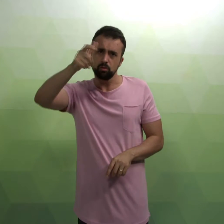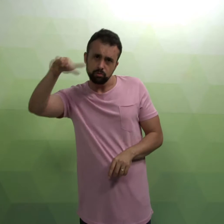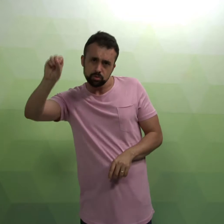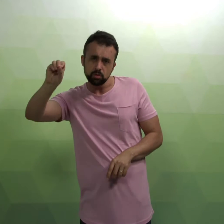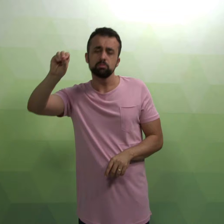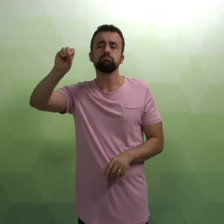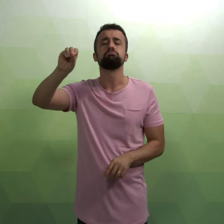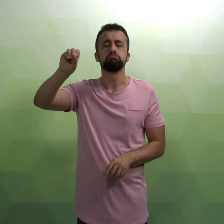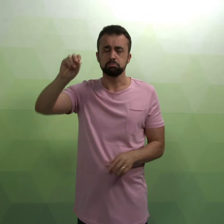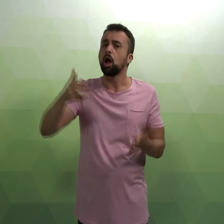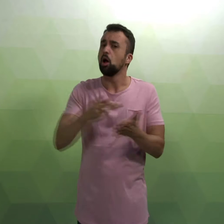função,